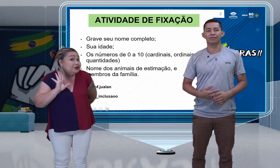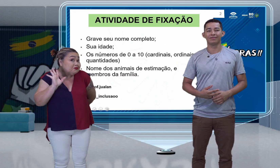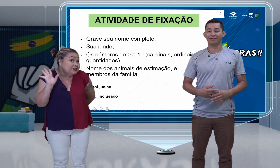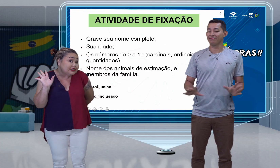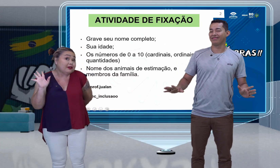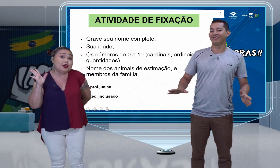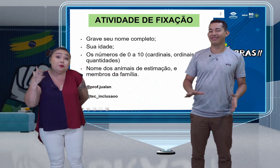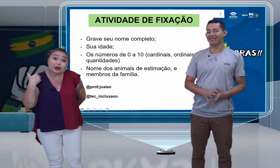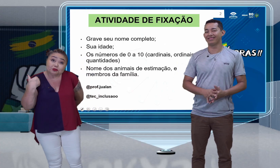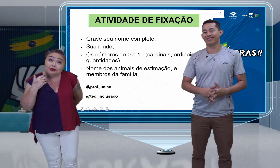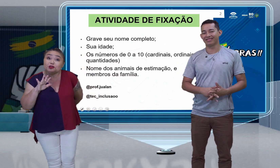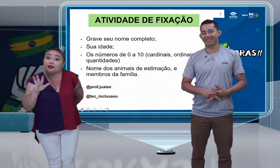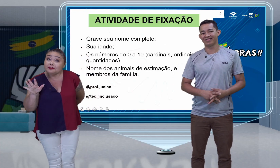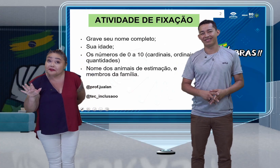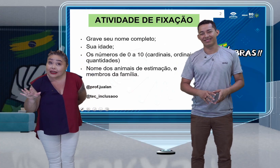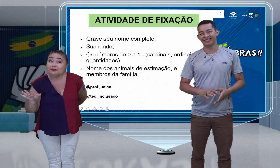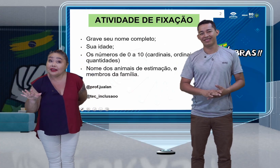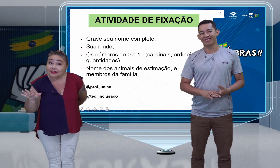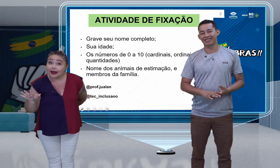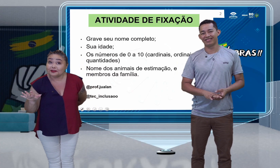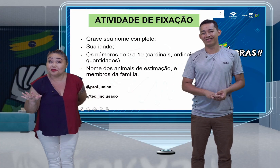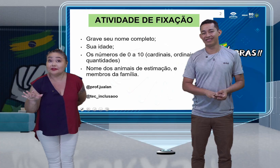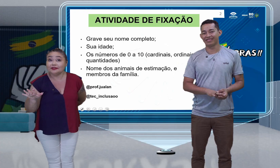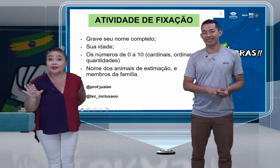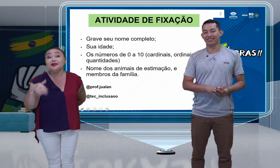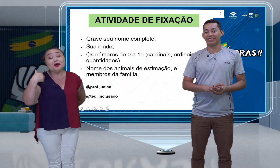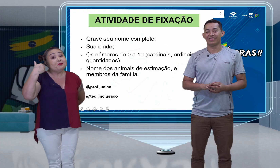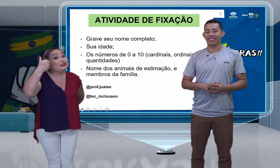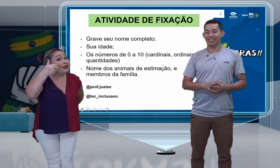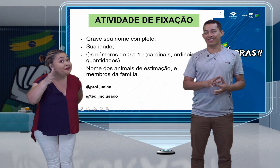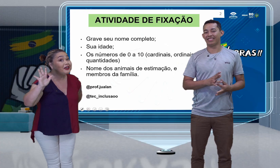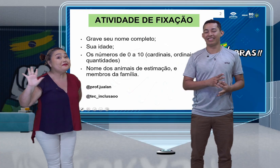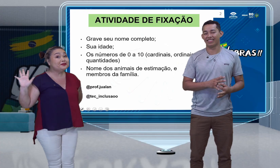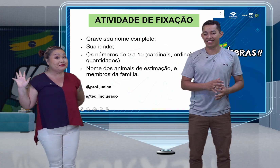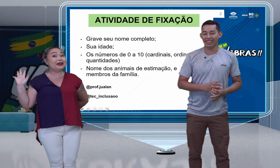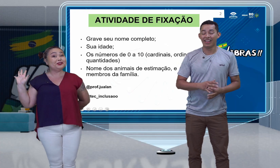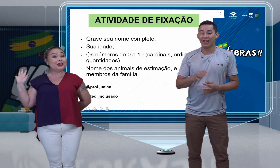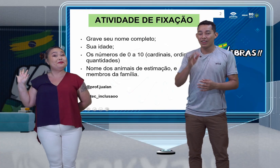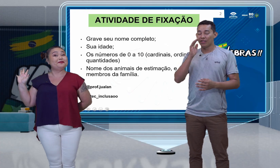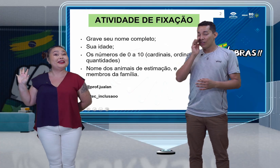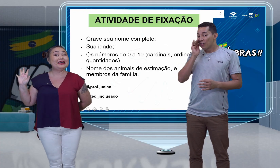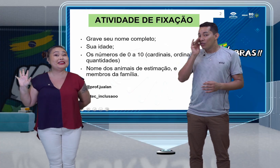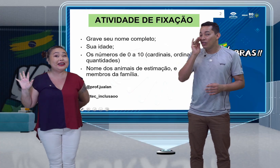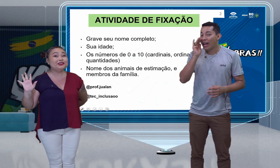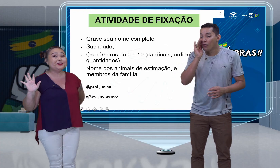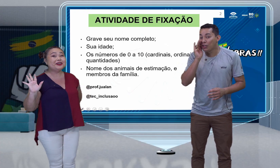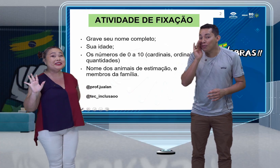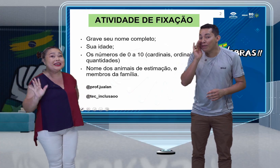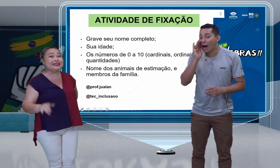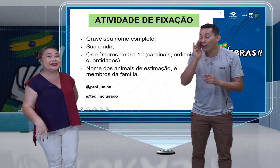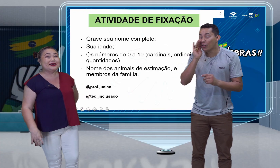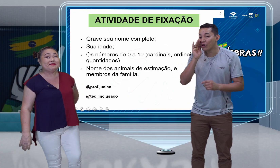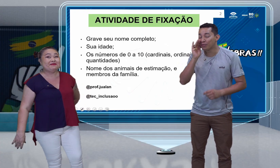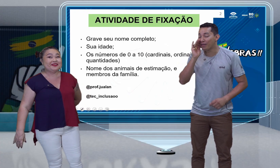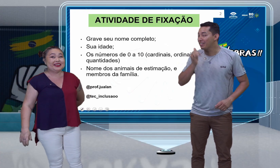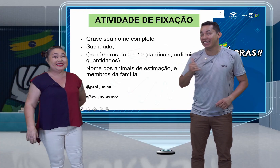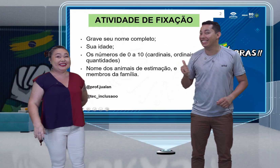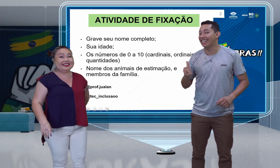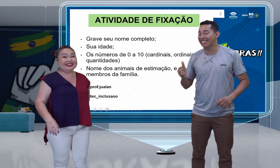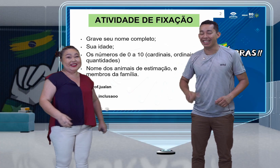se não quiser, eu particularmente não vou falar a minha idade, entendeu? Mas aí fica à vontade aí para falar a idade de vocês. Na última aula eu conto para vocês a idade dela.